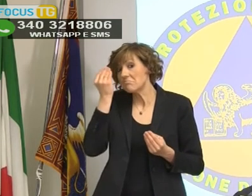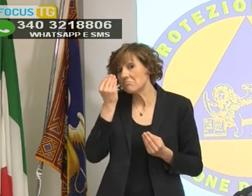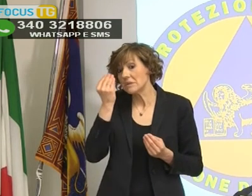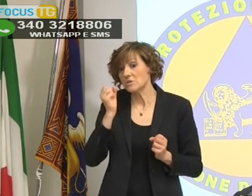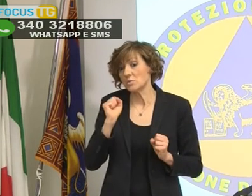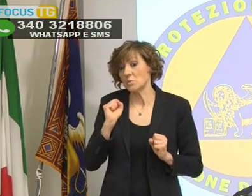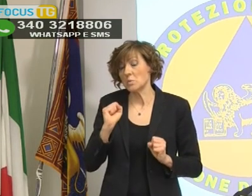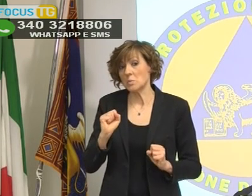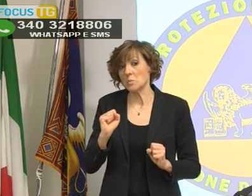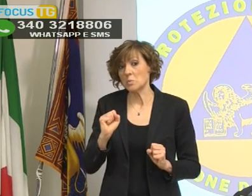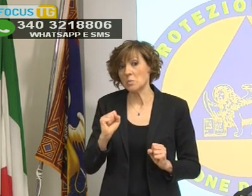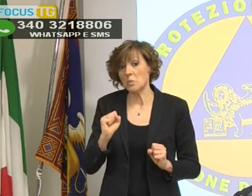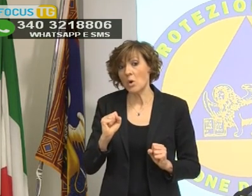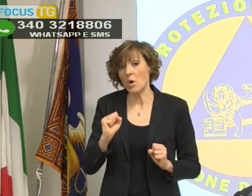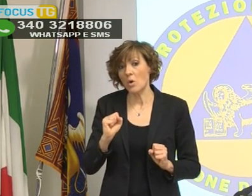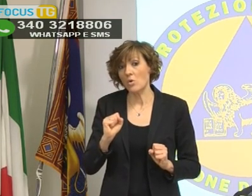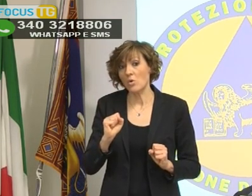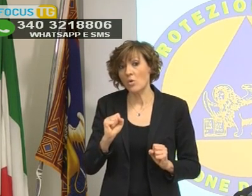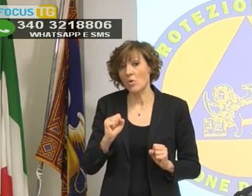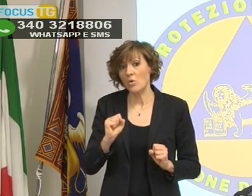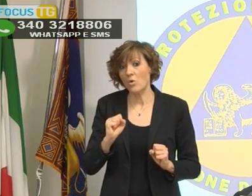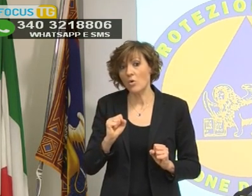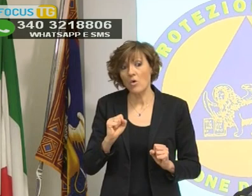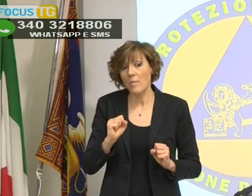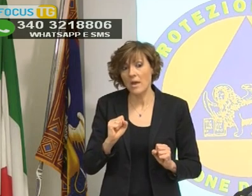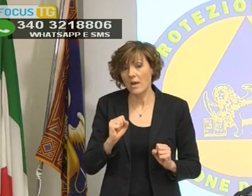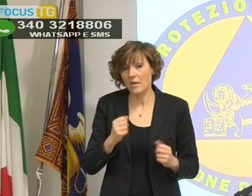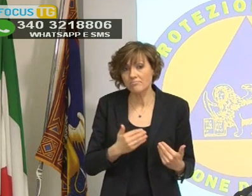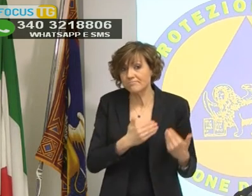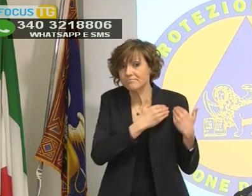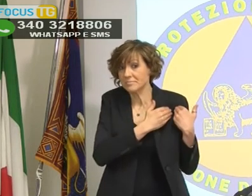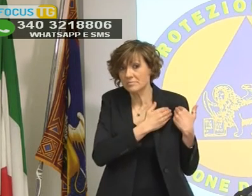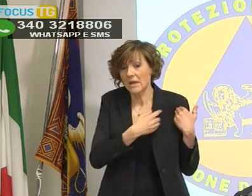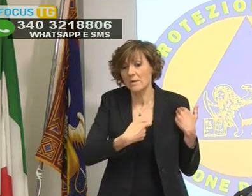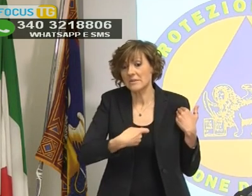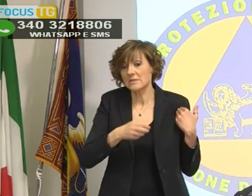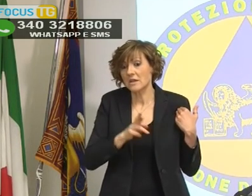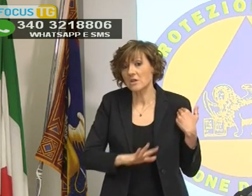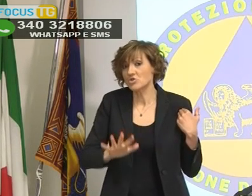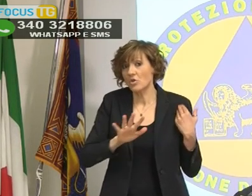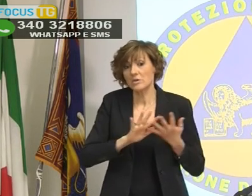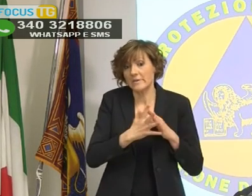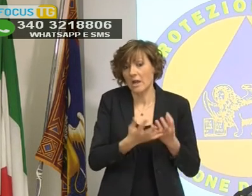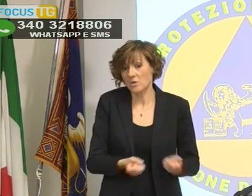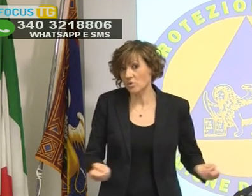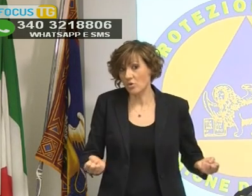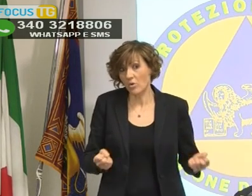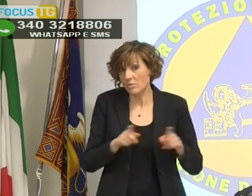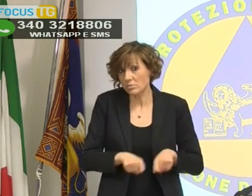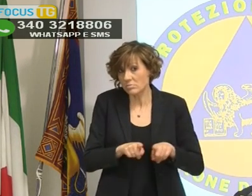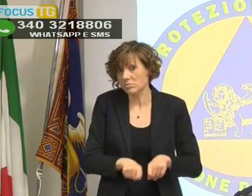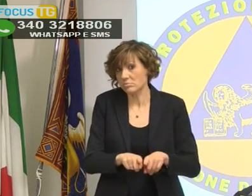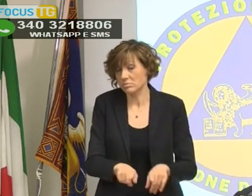potremmo liquidarla col tema, resteranno in piedi, immagino, i soggetti attuatori, cioè i presidenti di regione continueranno a essere i soggetti attuatori.